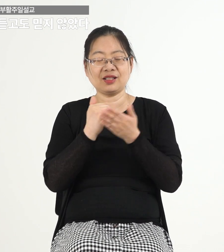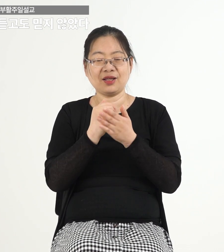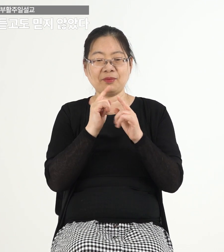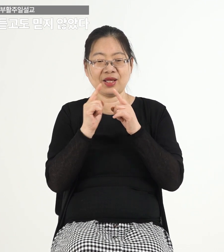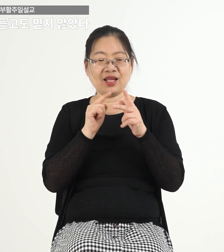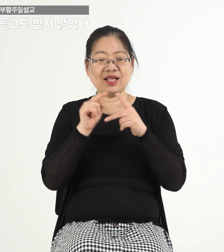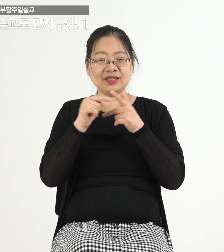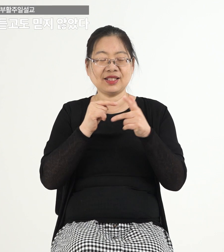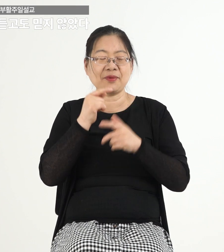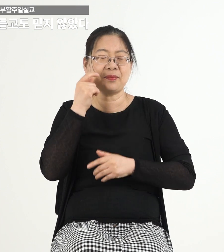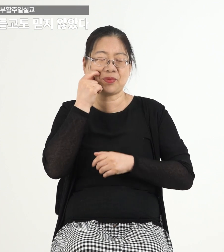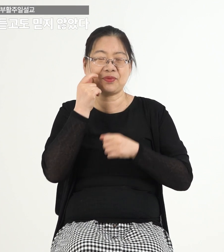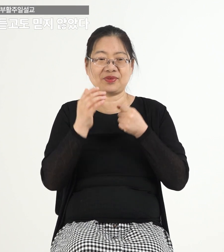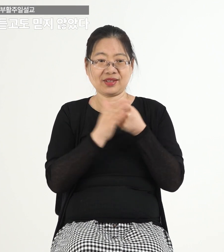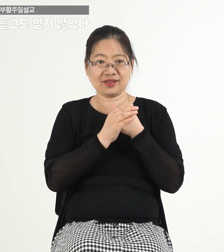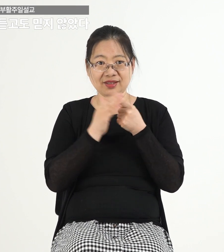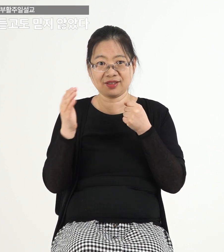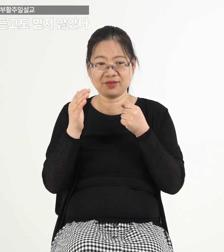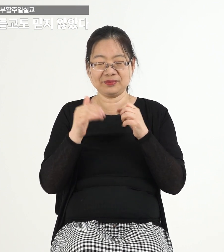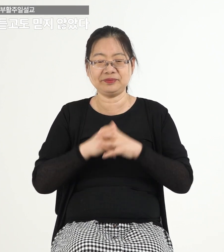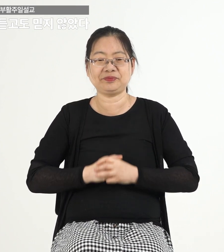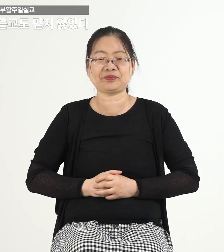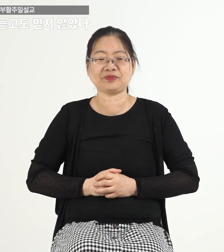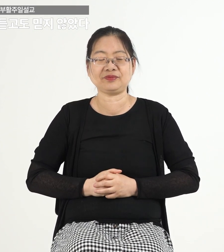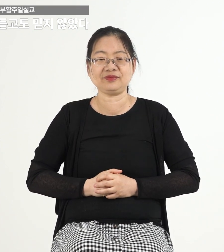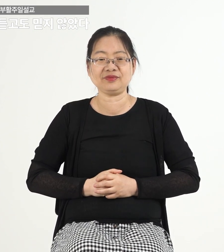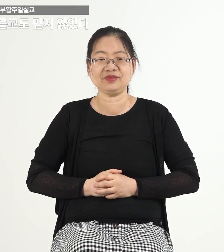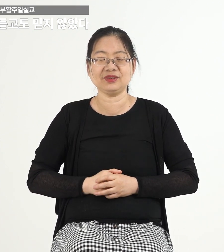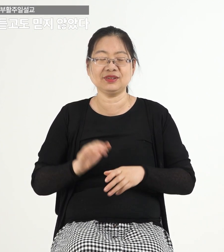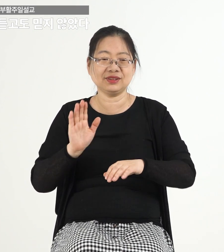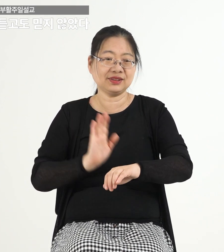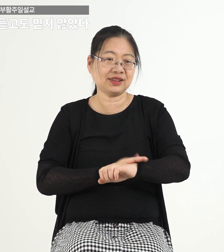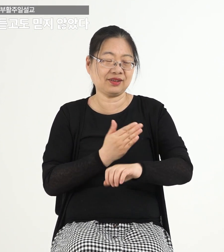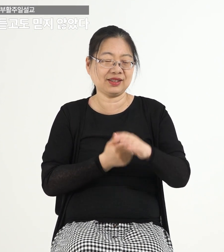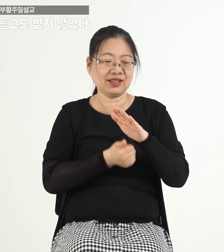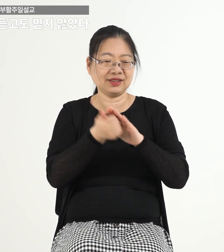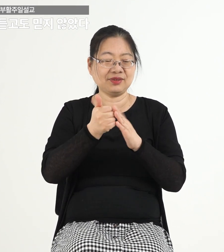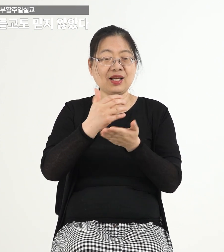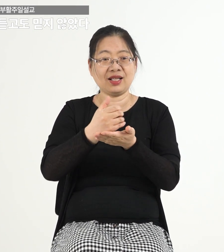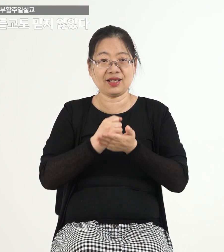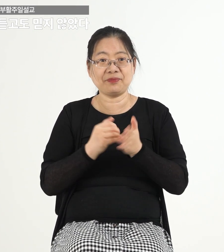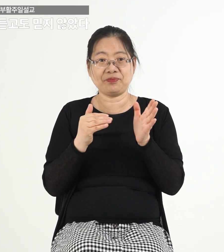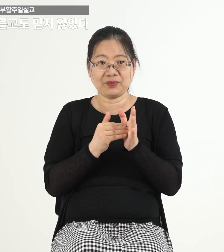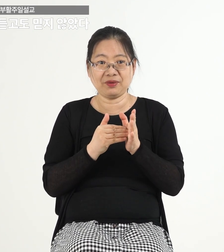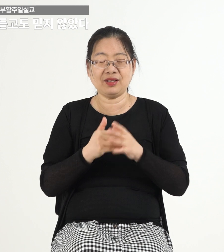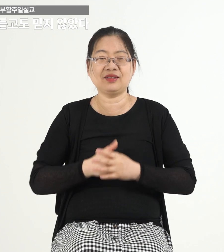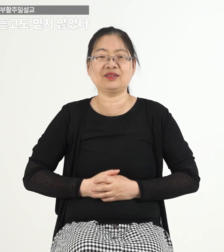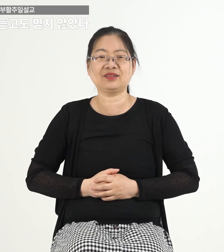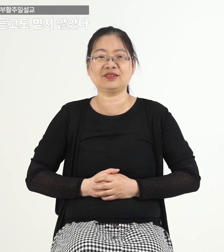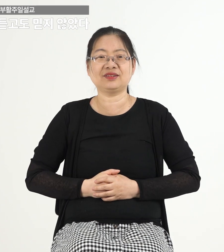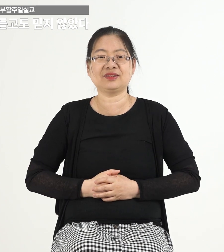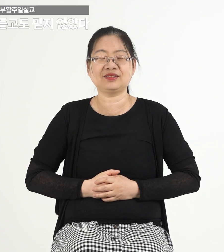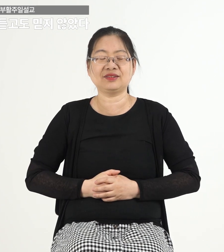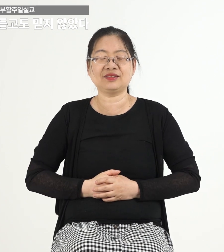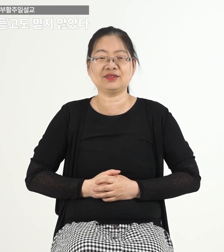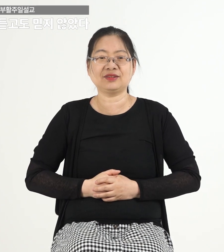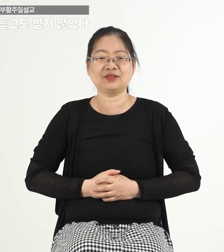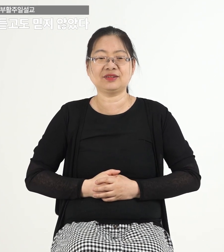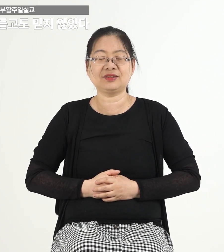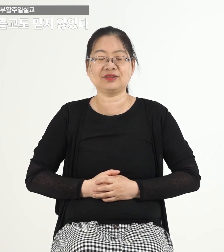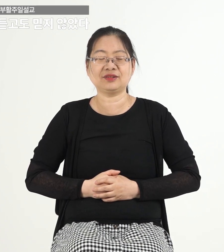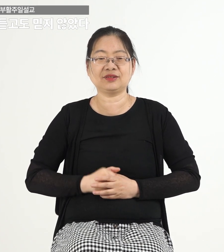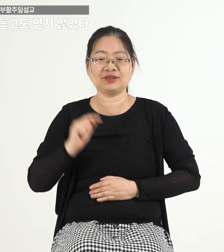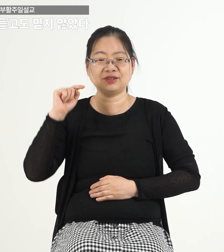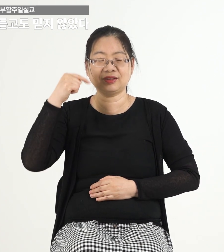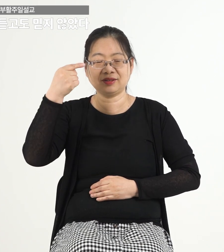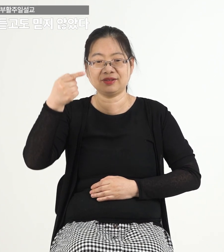제대로 이해하지 못하니까 이들은 잘못된 희망을 갖고 있었습니다. 그 논쟁이에요. 다음